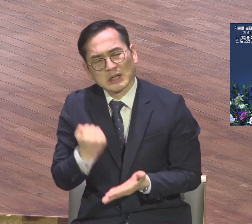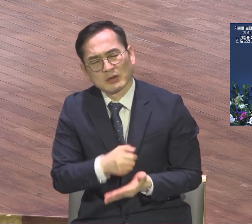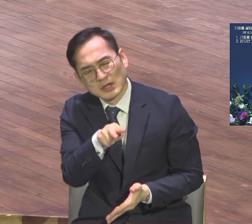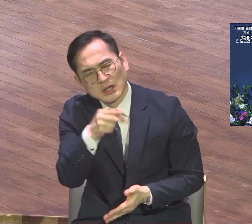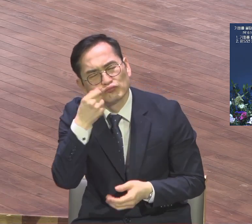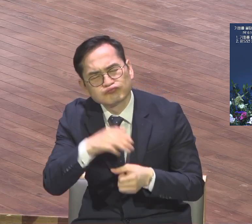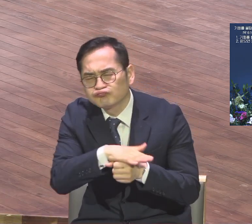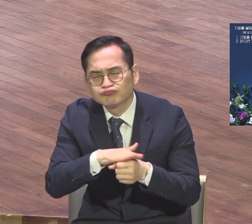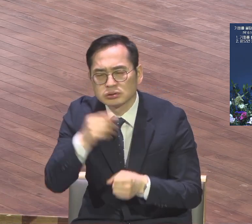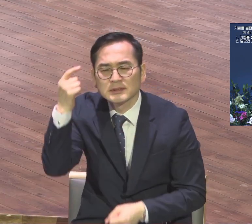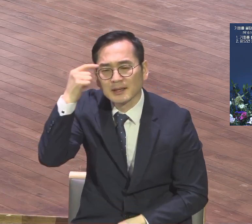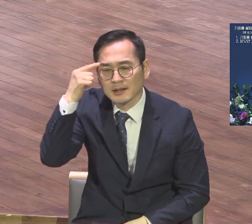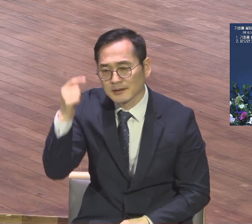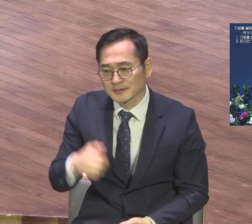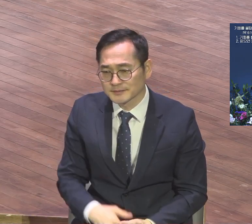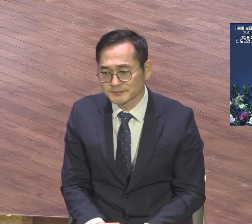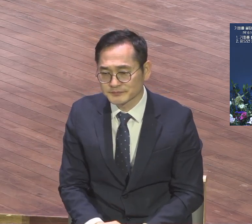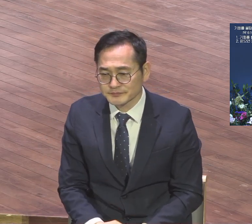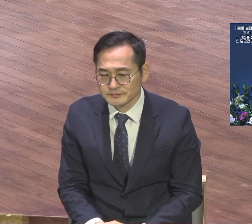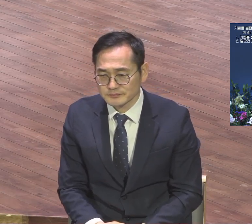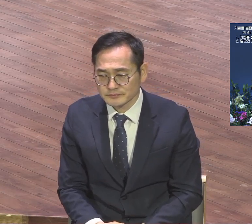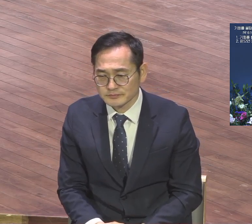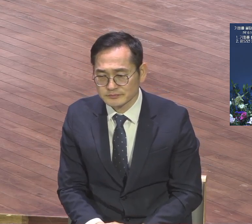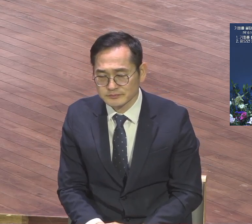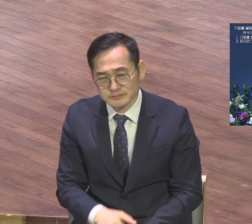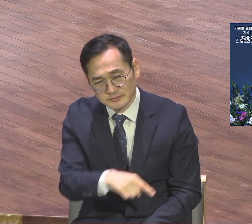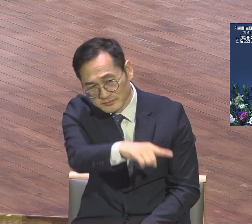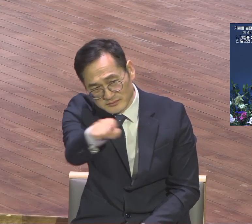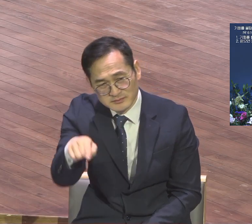본문 6절에 보면 예수님께서 그들이 믿지 않음을